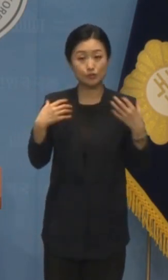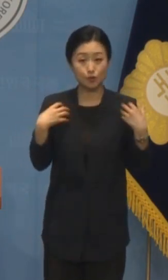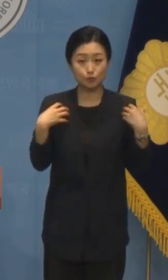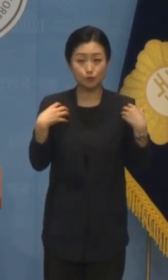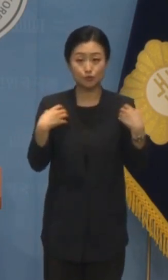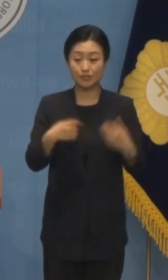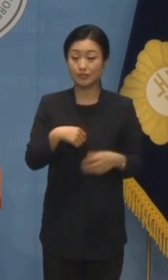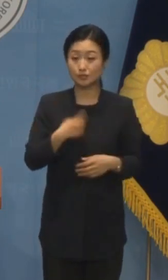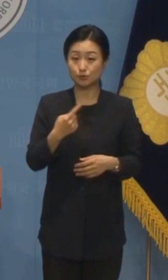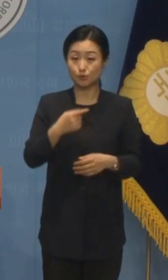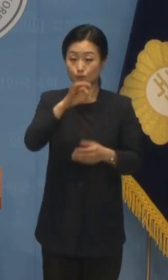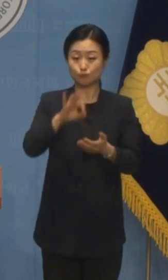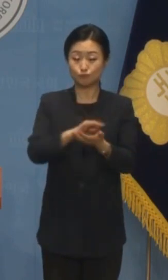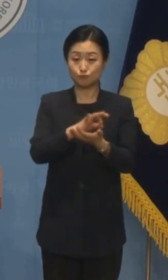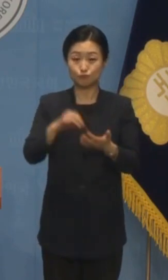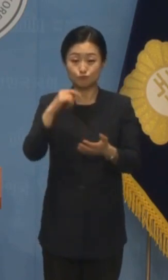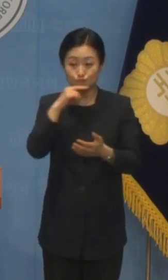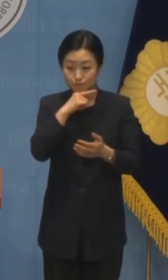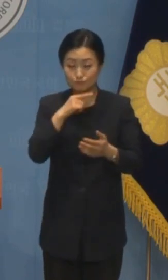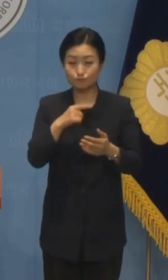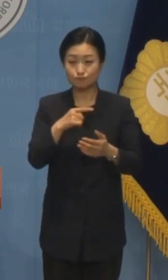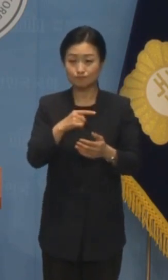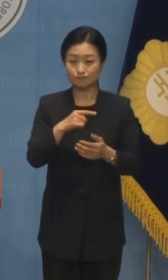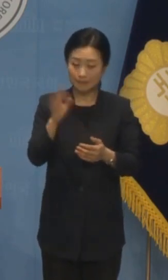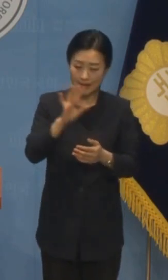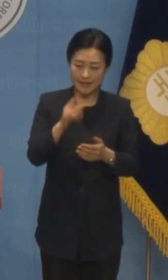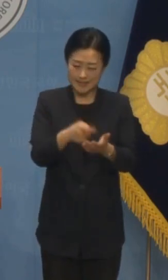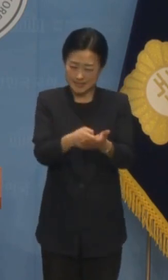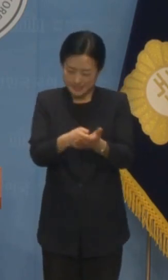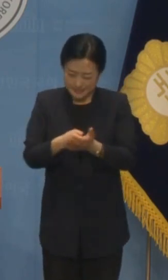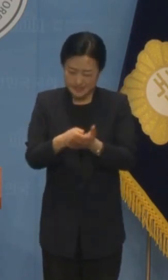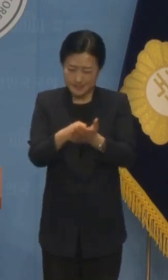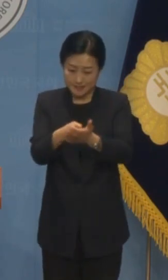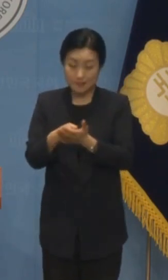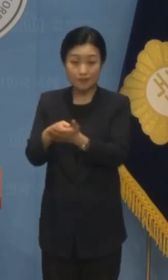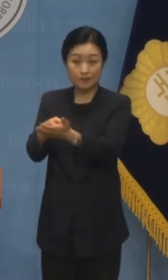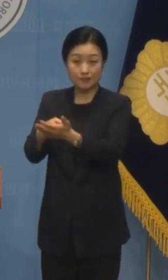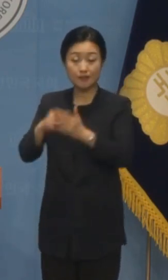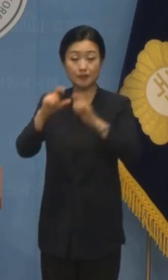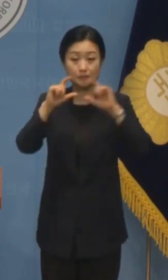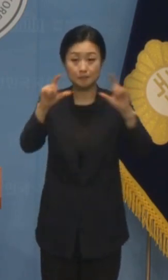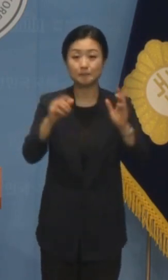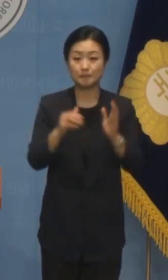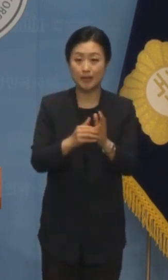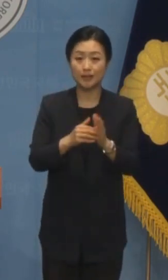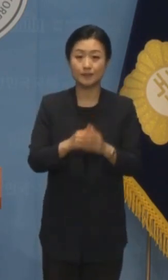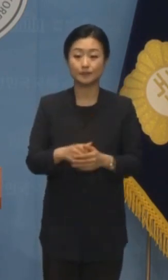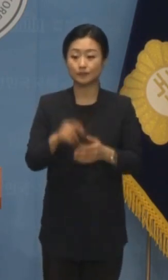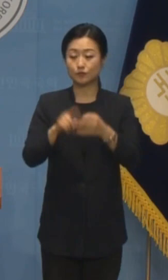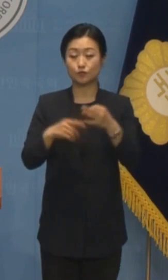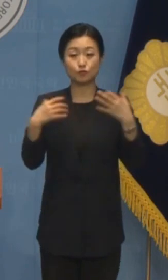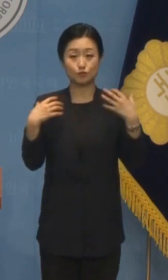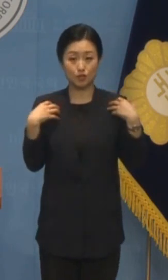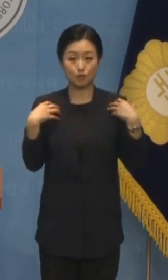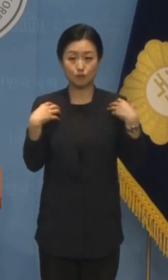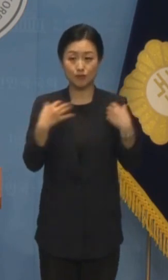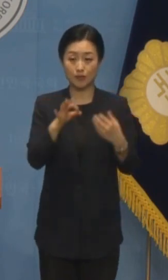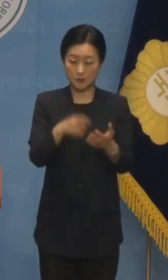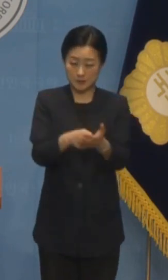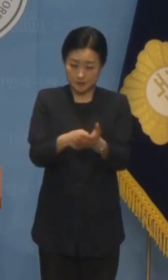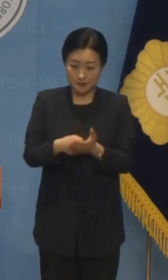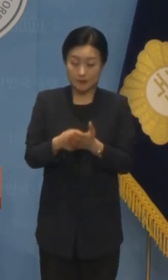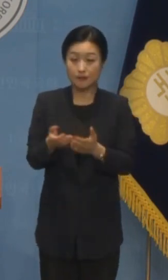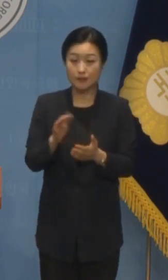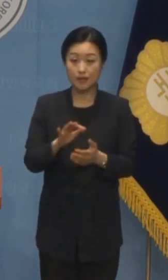정부는 스스로 재정 건전성을 위해서 재정 지출 최소화한다는 재정 운영 기조를 천명한 정부입니다. 윤석열 정부가 재정 지출을